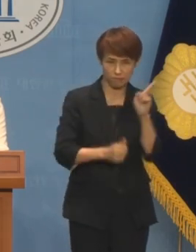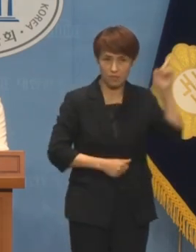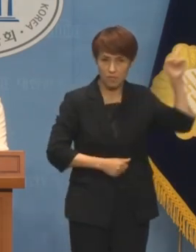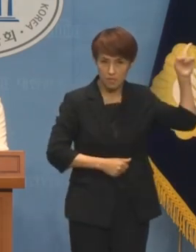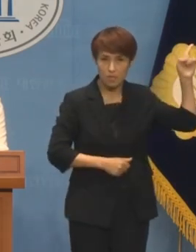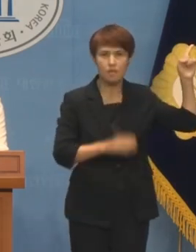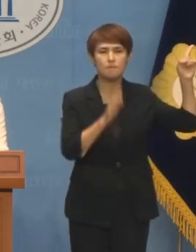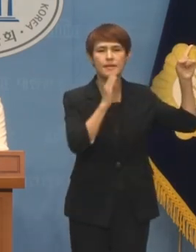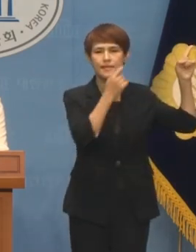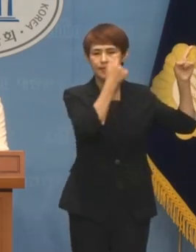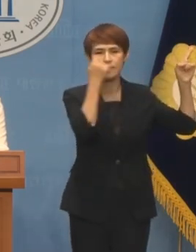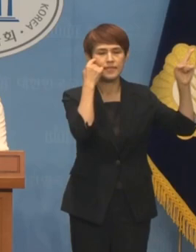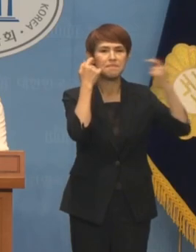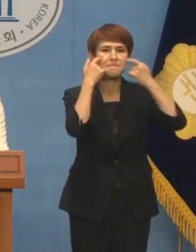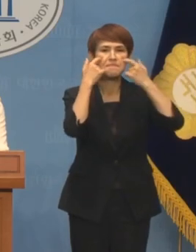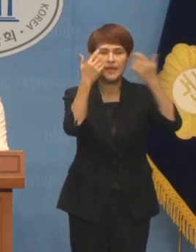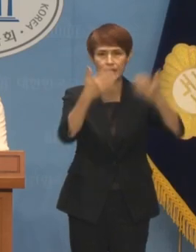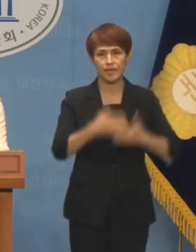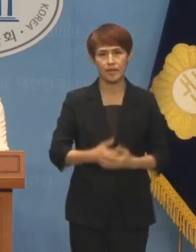빼박 증거입니다.